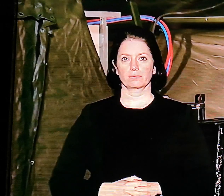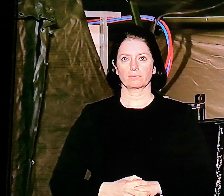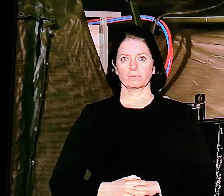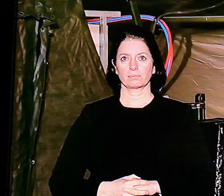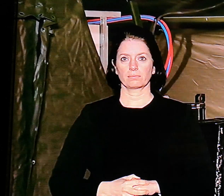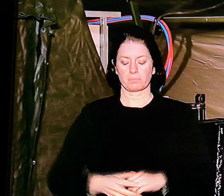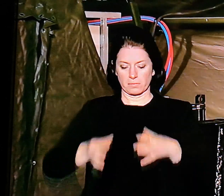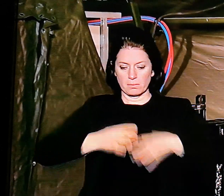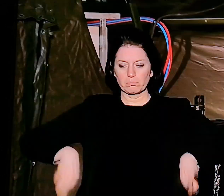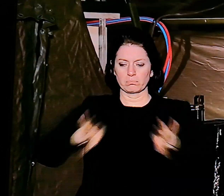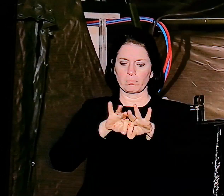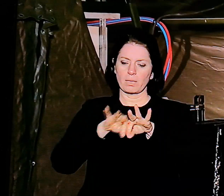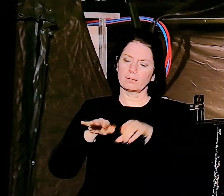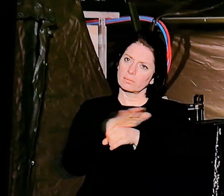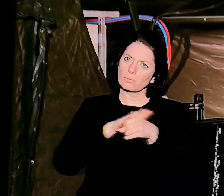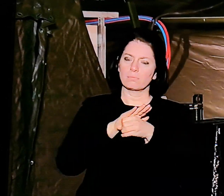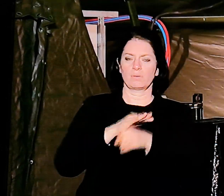tout entière est mobilisée.